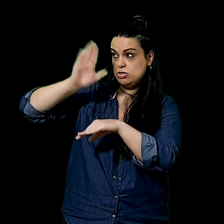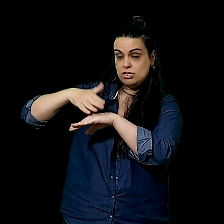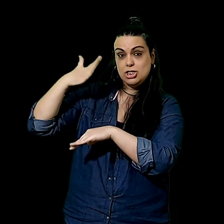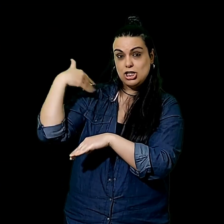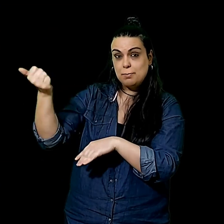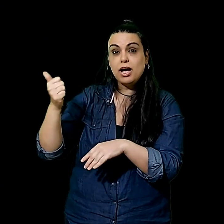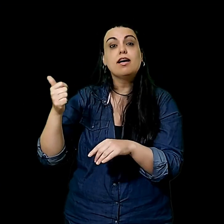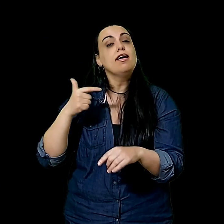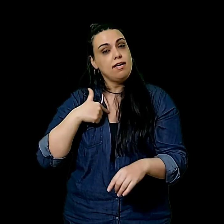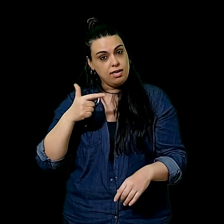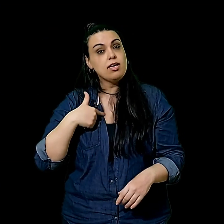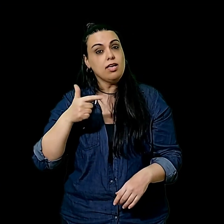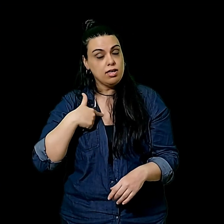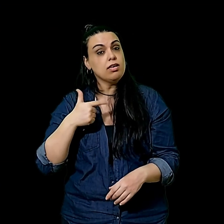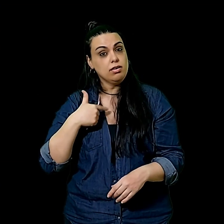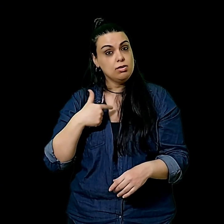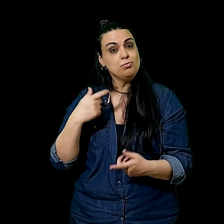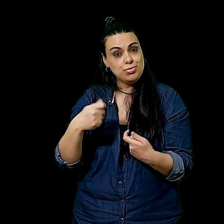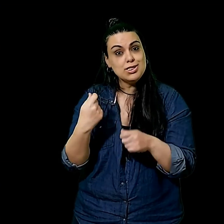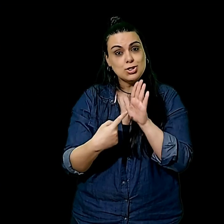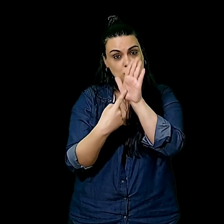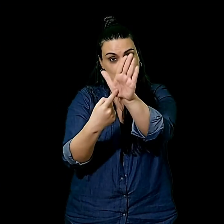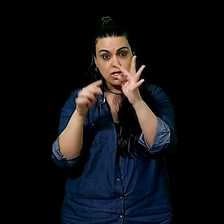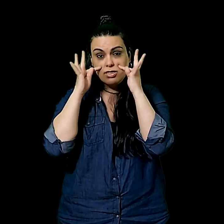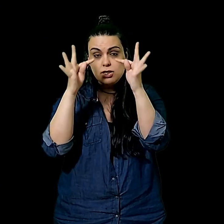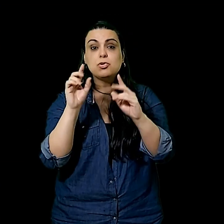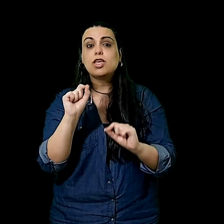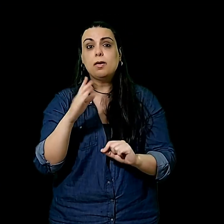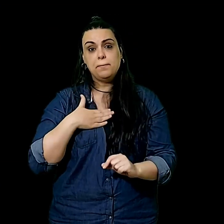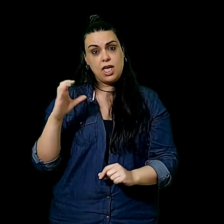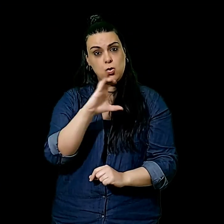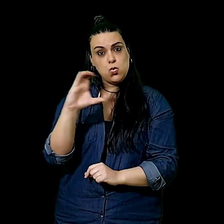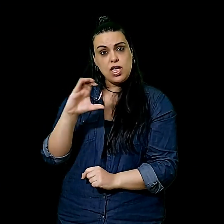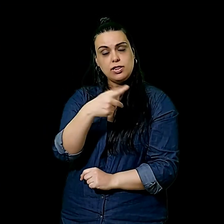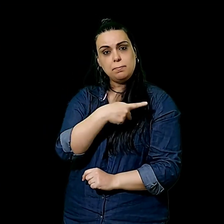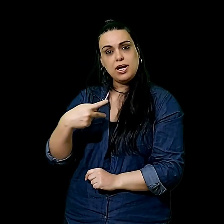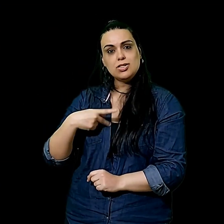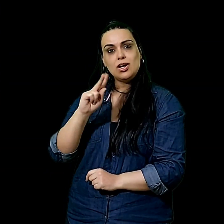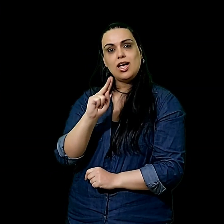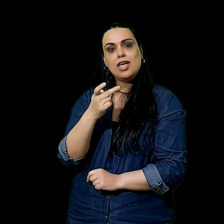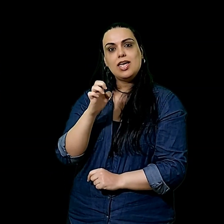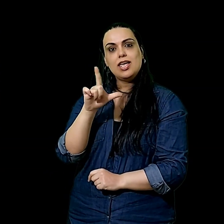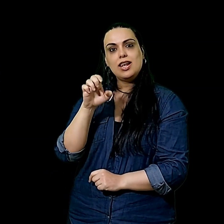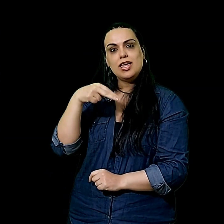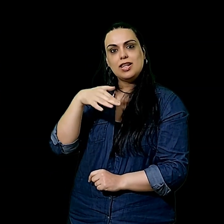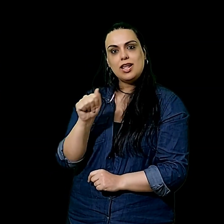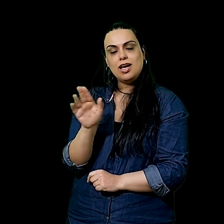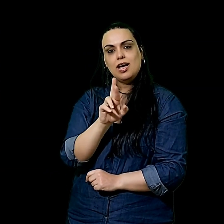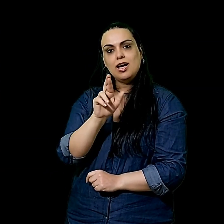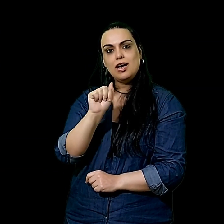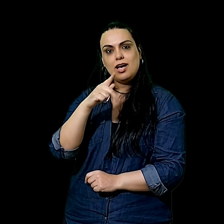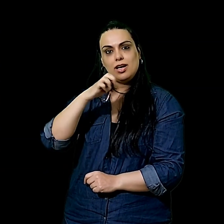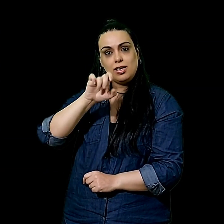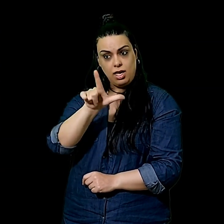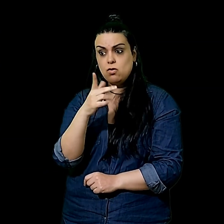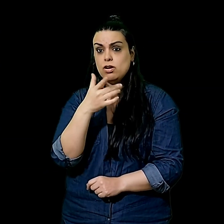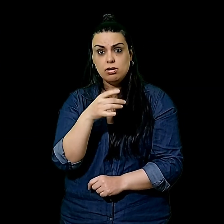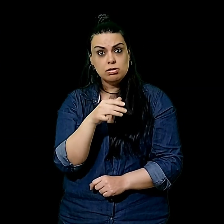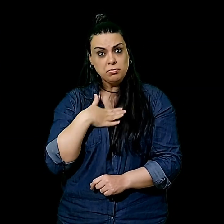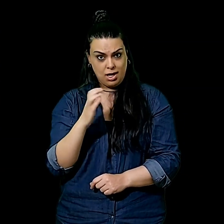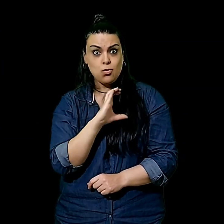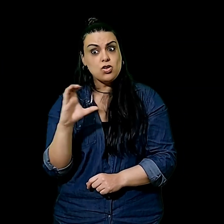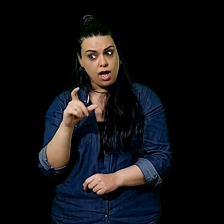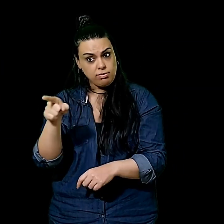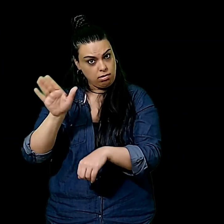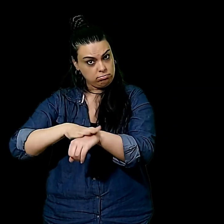na minha vida sem fazer, por exemplo, a citação da minha cunhada, a pastora Helena Raquel. Eu quero deixar ela aqui como exemplo. Exemplo de alguém